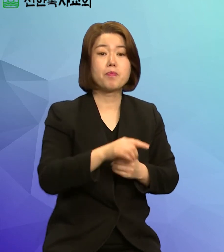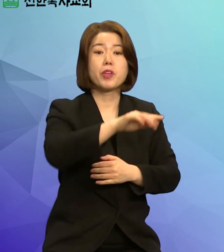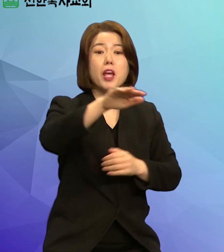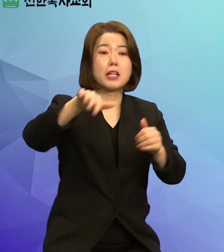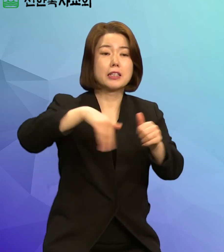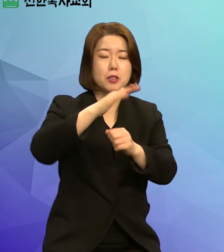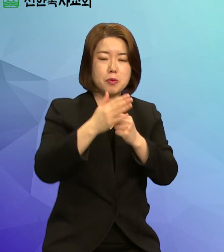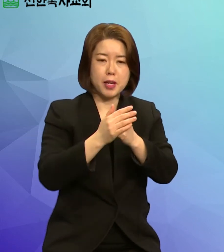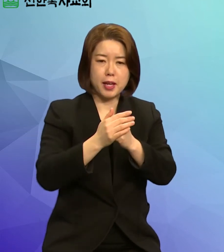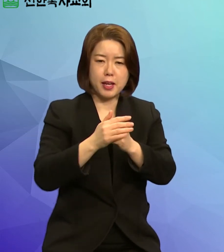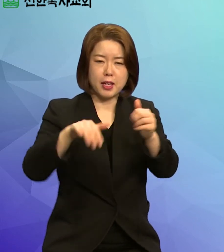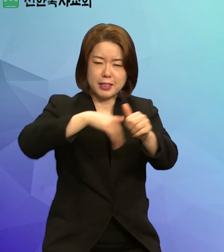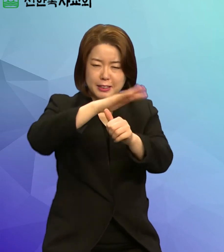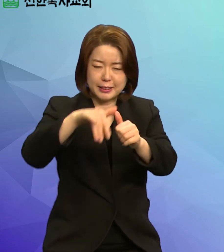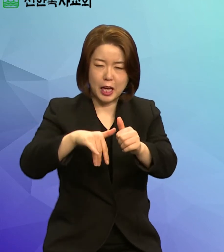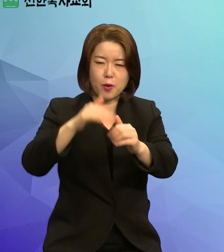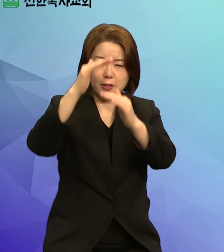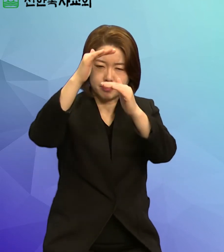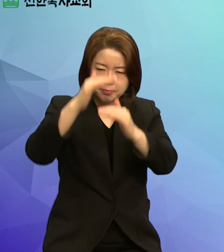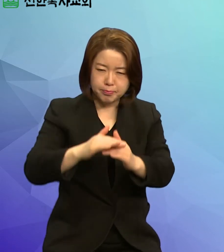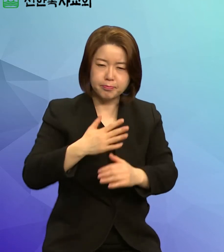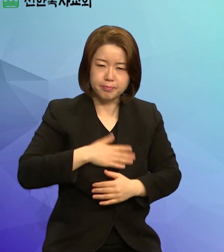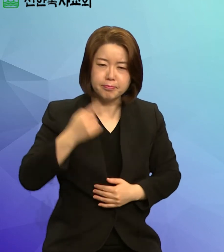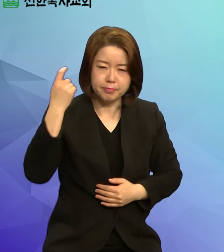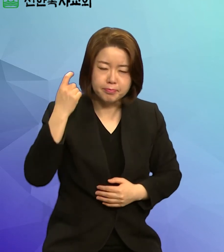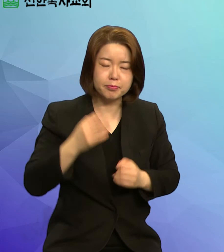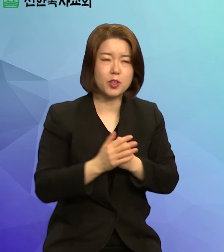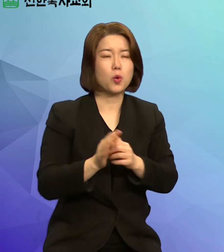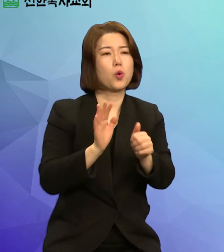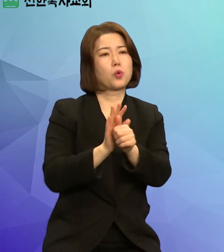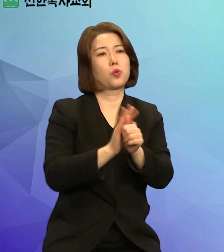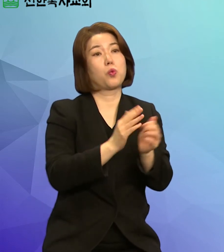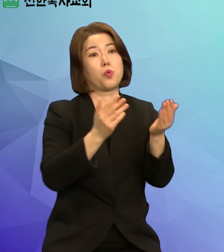사정을 확인하고 그리고 그분을 도와드릴 수가 있게 되었습니다.